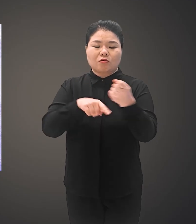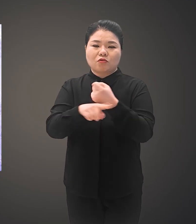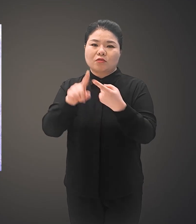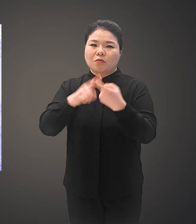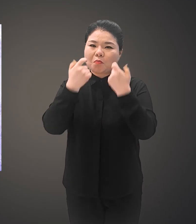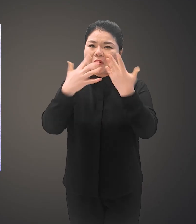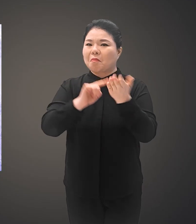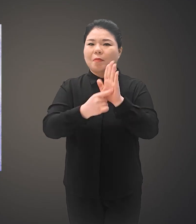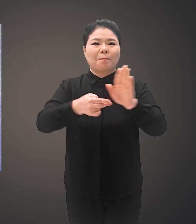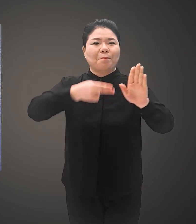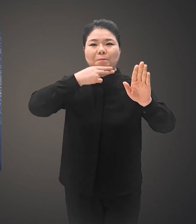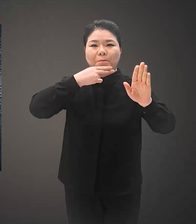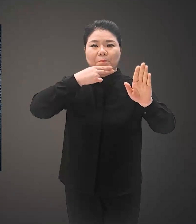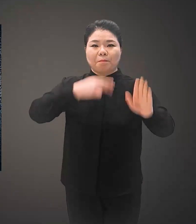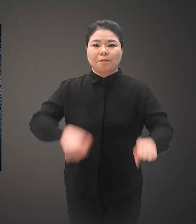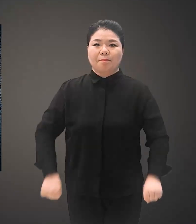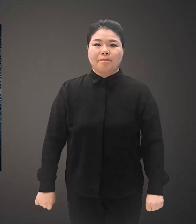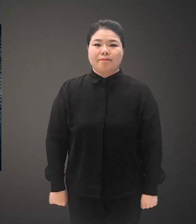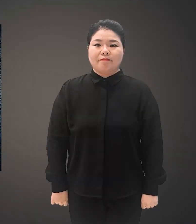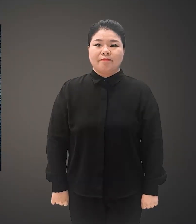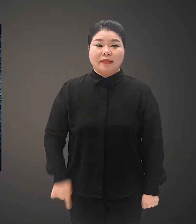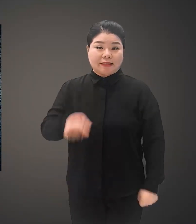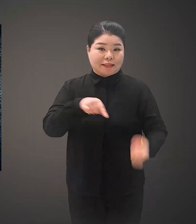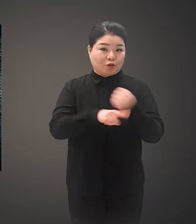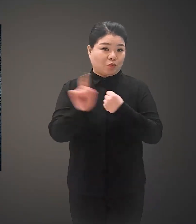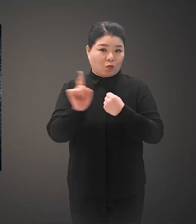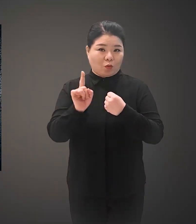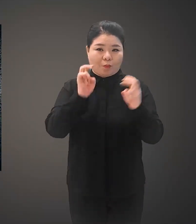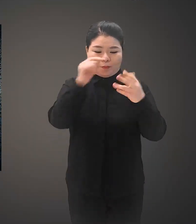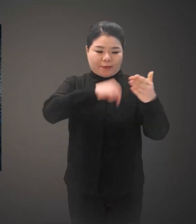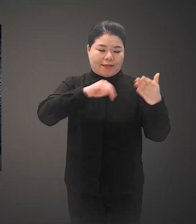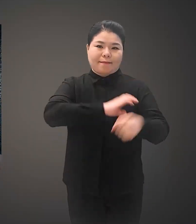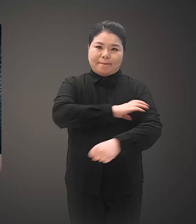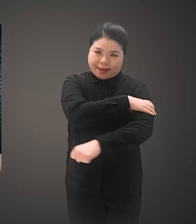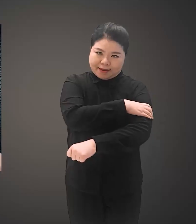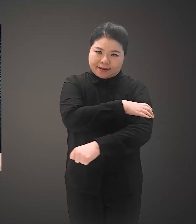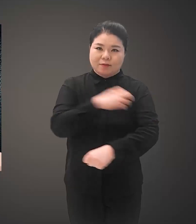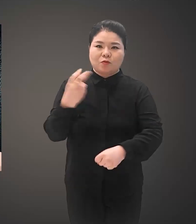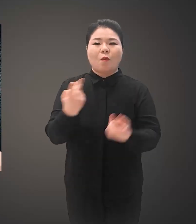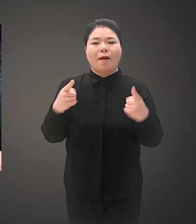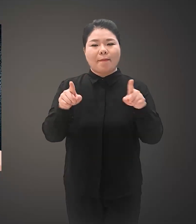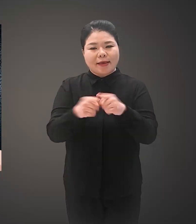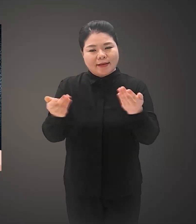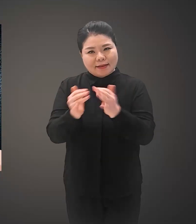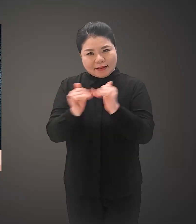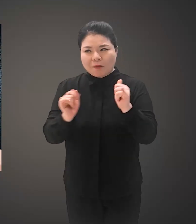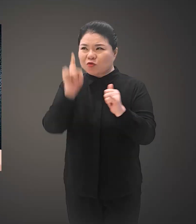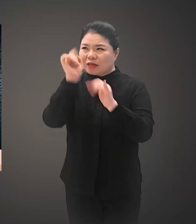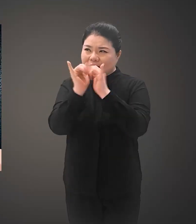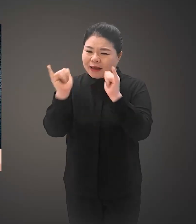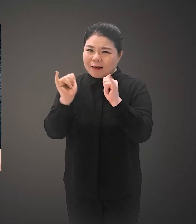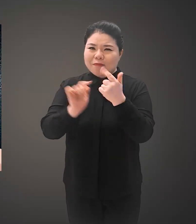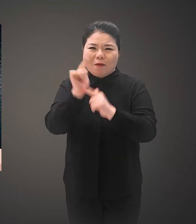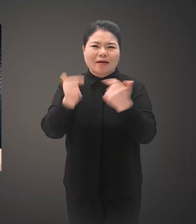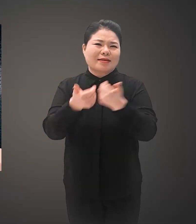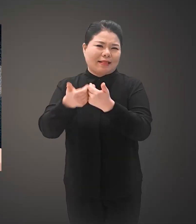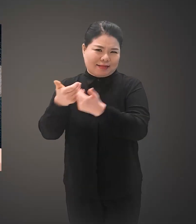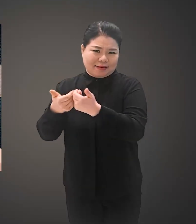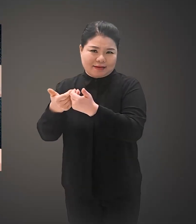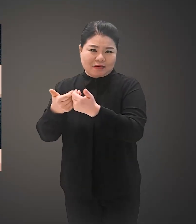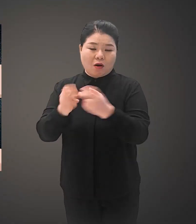정확한 퇴사 사유를 밝히지 않았으며 그 이유는 직장 내 갑질 등 상사, 동료와의 갈등,